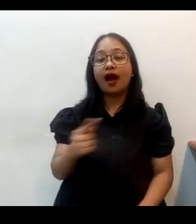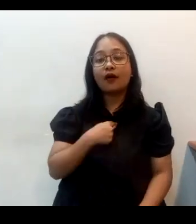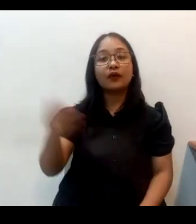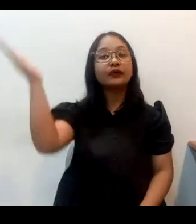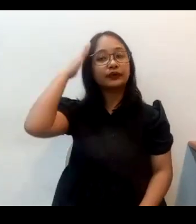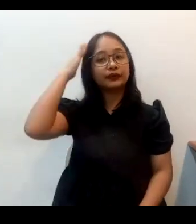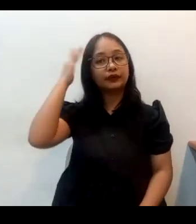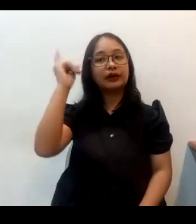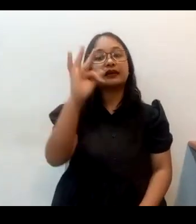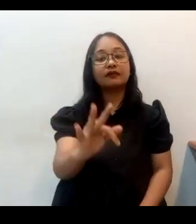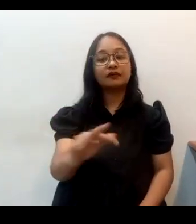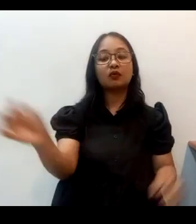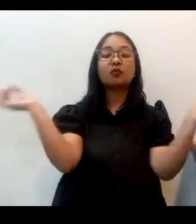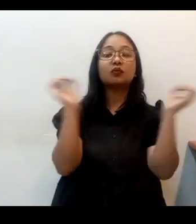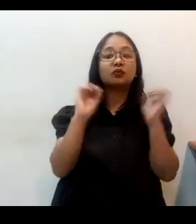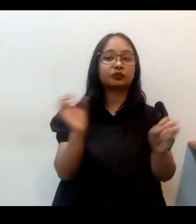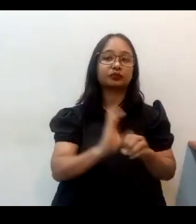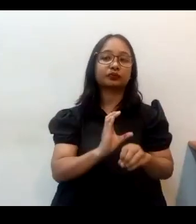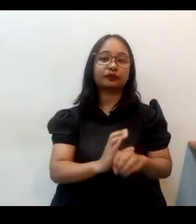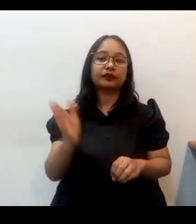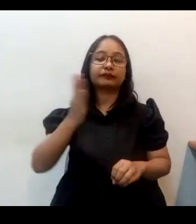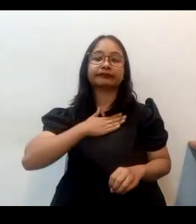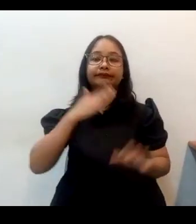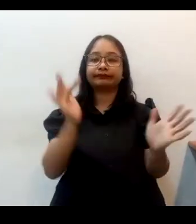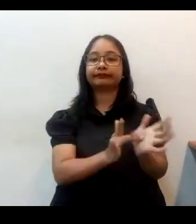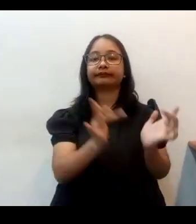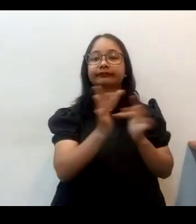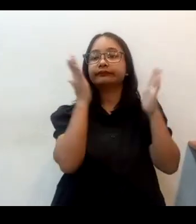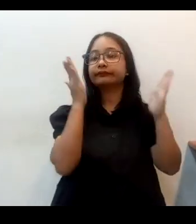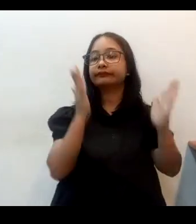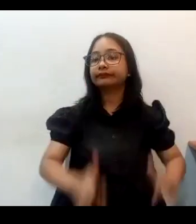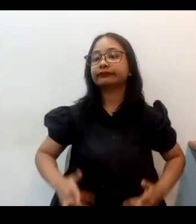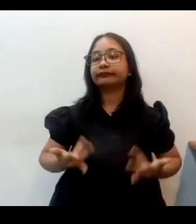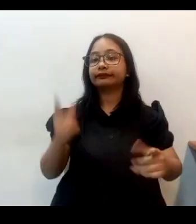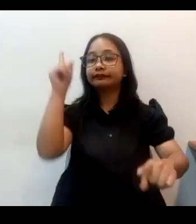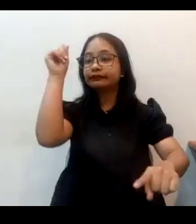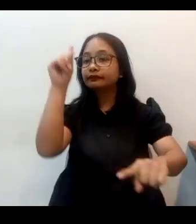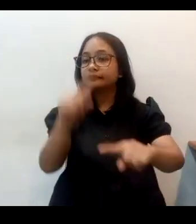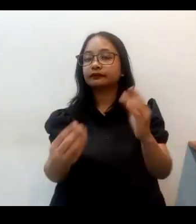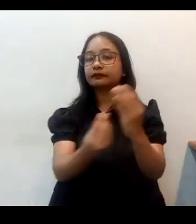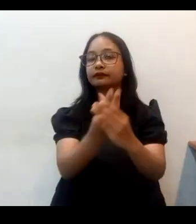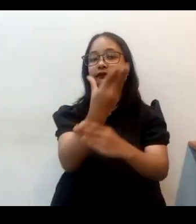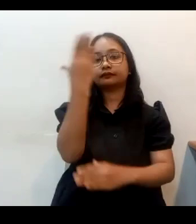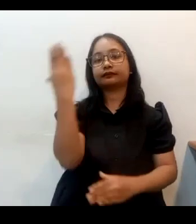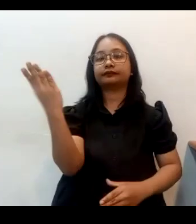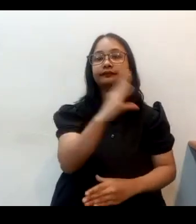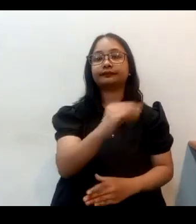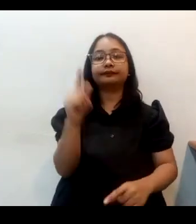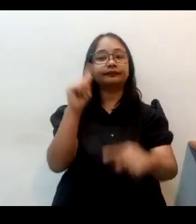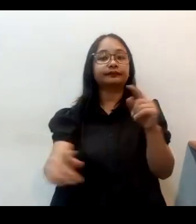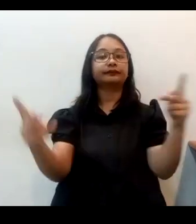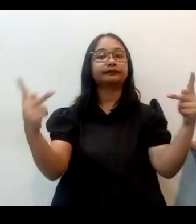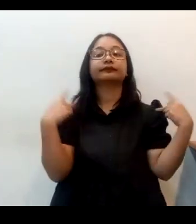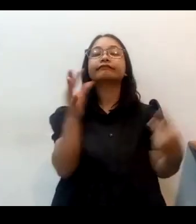life cannot grow up and cannot be fruitful. Maaari din po natin masabi na kahit hindi ko alam yung ibang bagay, ngunit isang bagay na nalalaman